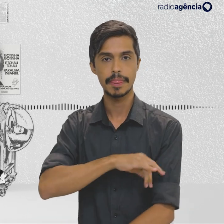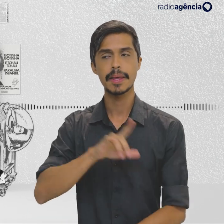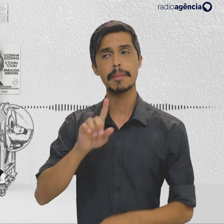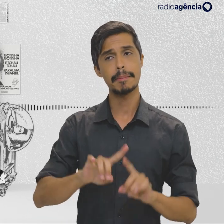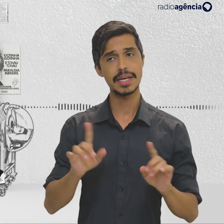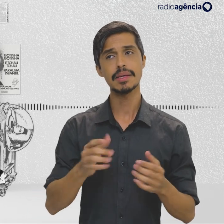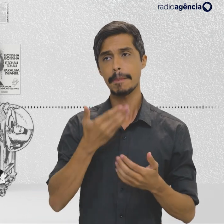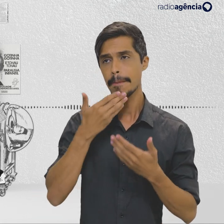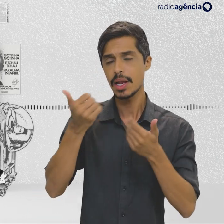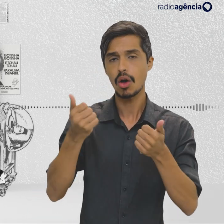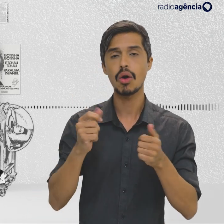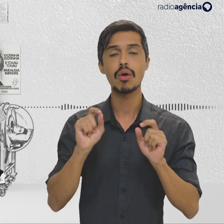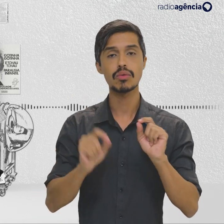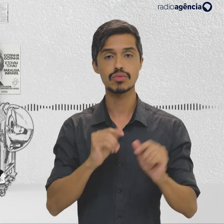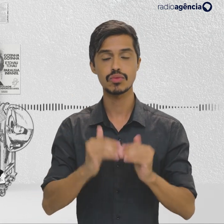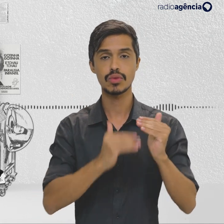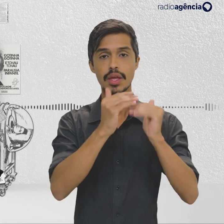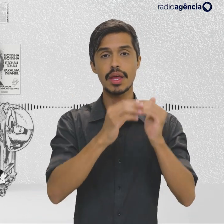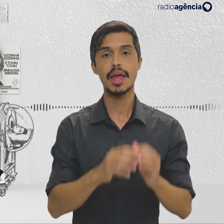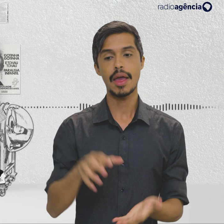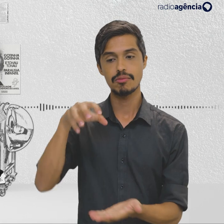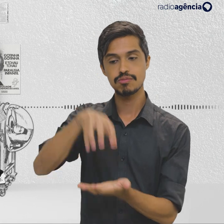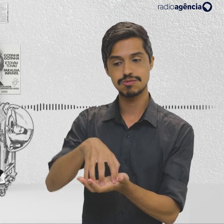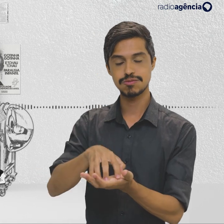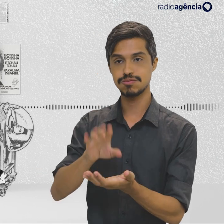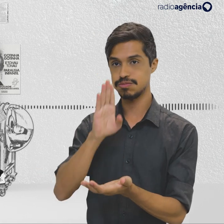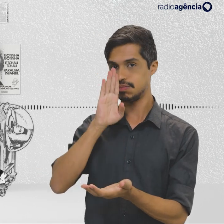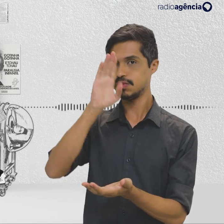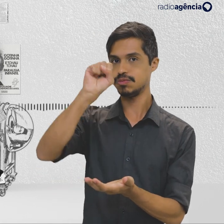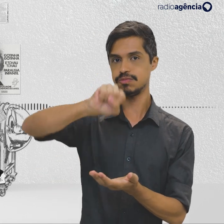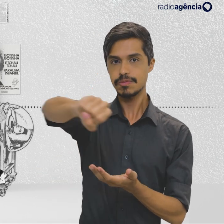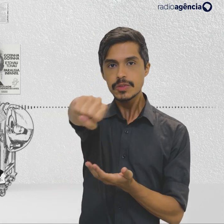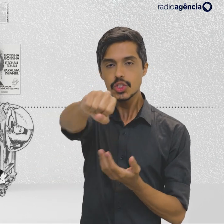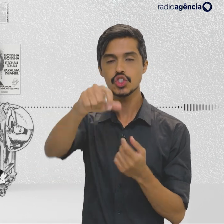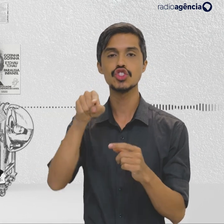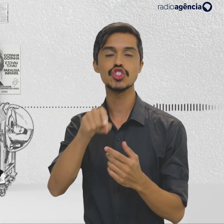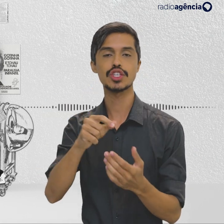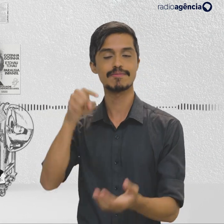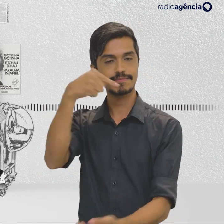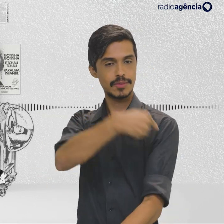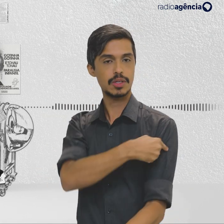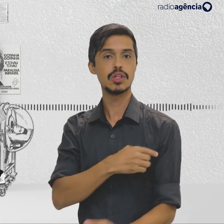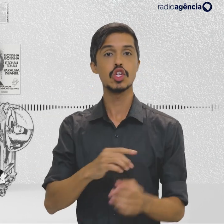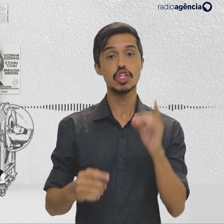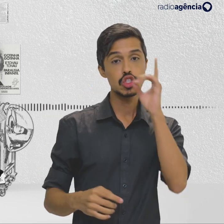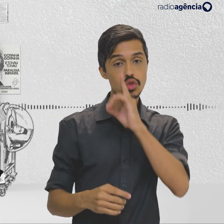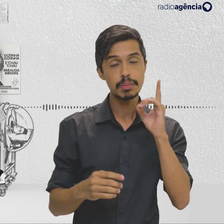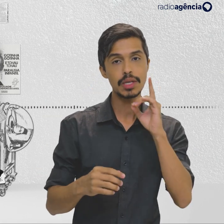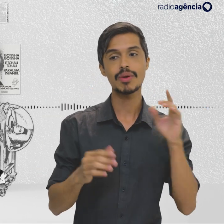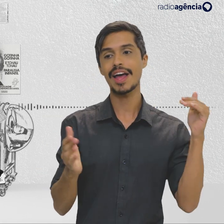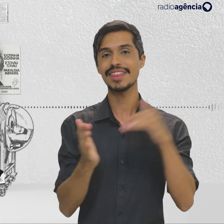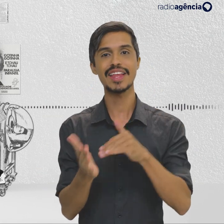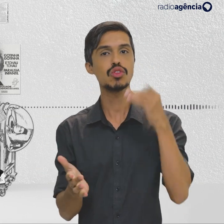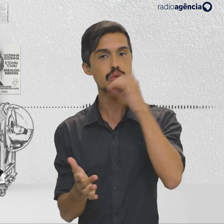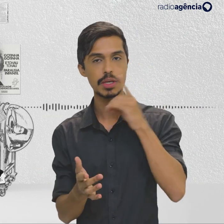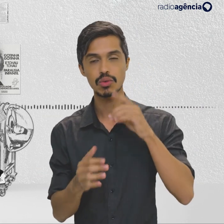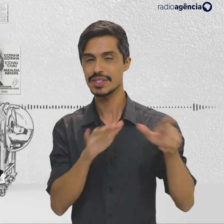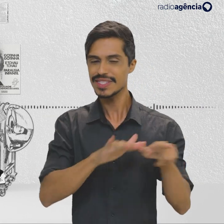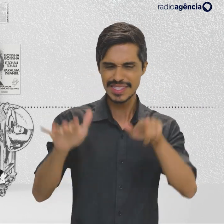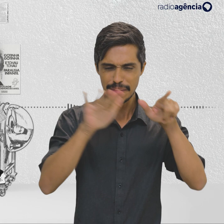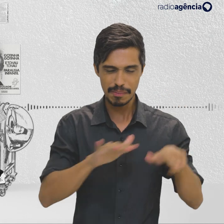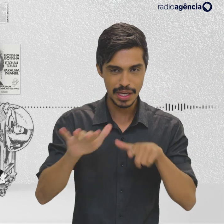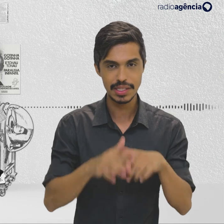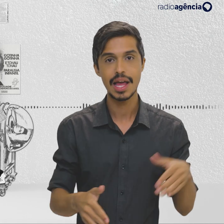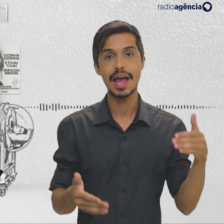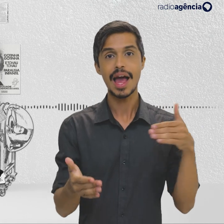que já tem sucesso comprovado é o Super Centro carioca de vacinação que funciona de domingo a domingo até